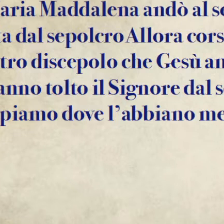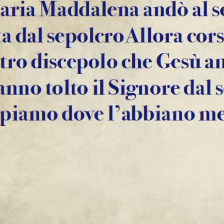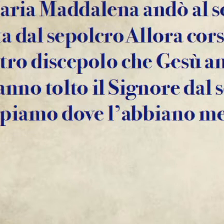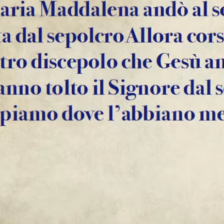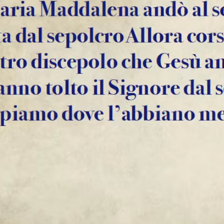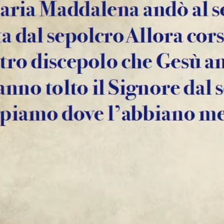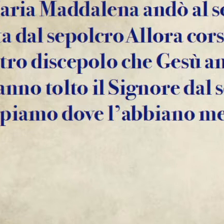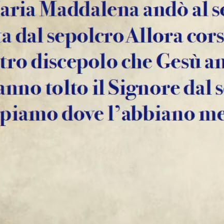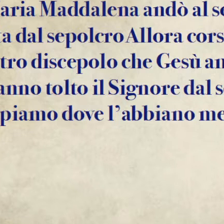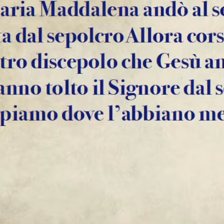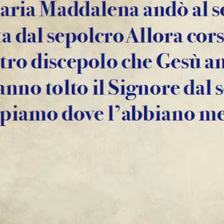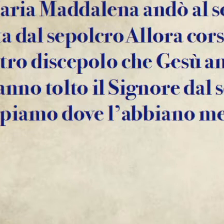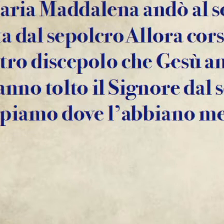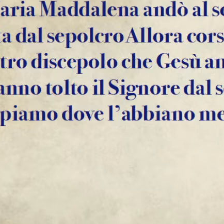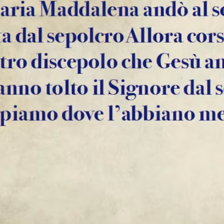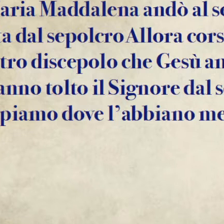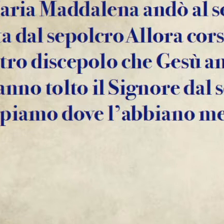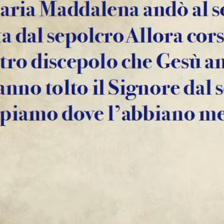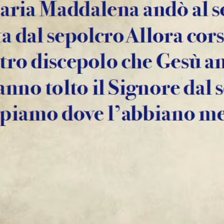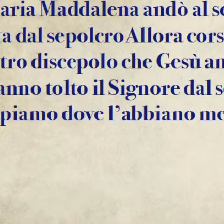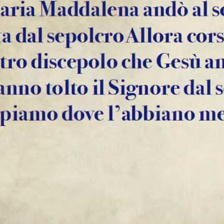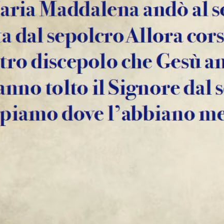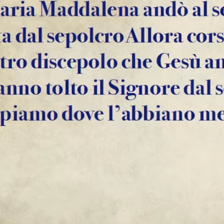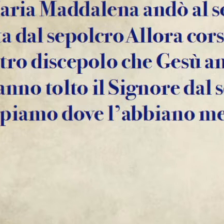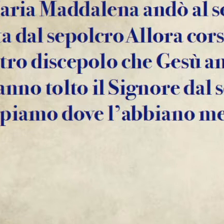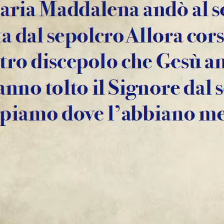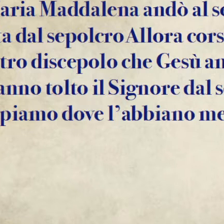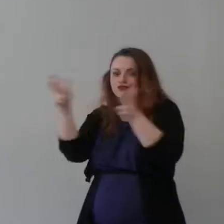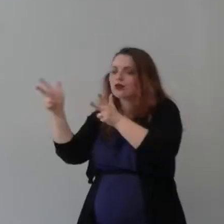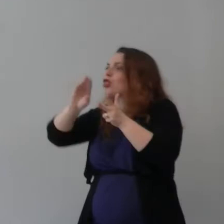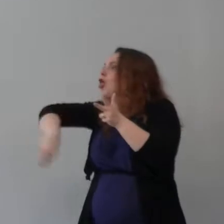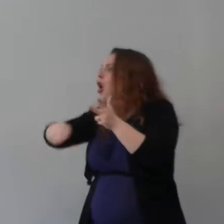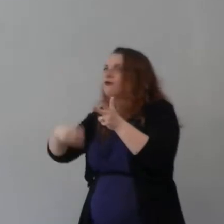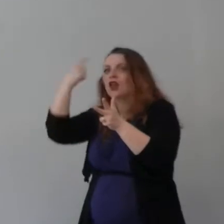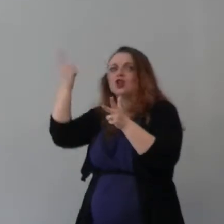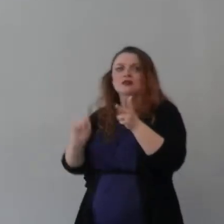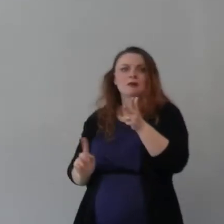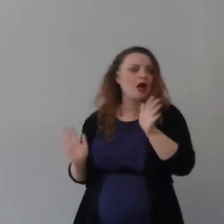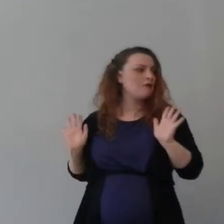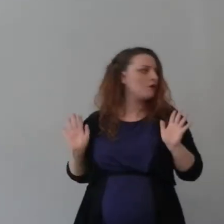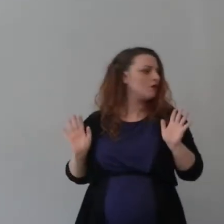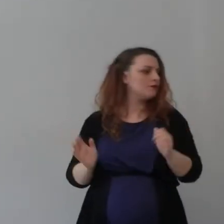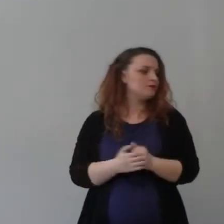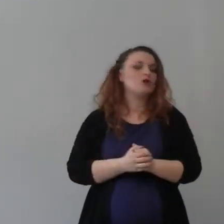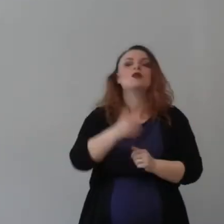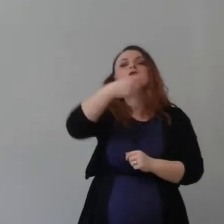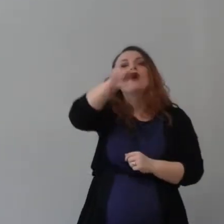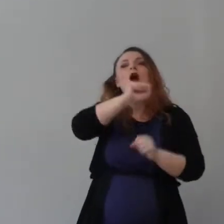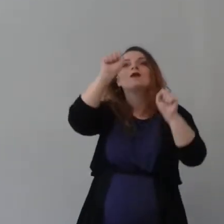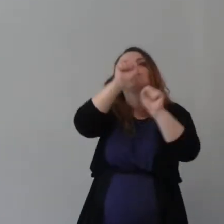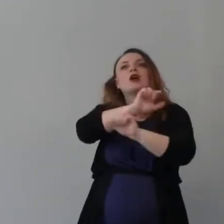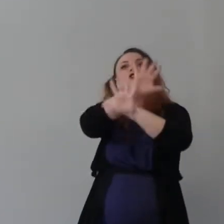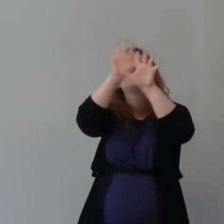e disse loro: hanno tolto il Signore dal sepolcro e non sappiamo dove l'abbiano messo. Immaginatevi la scena. Maria